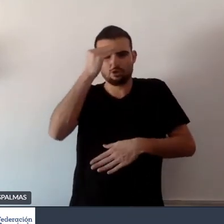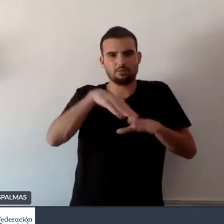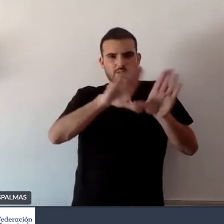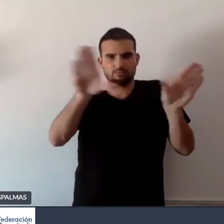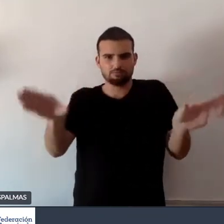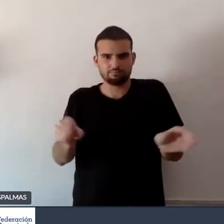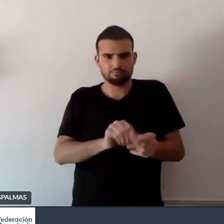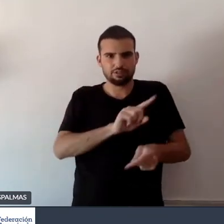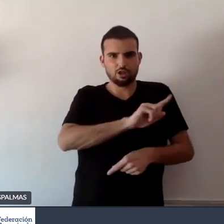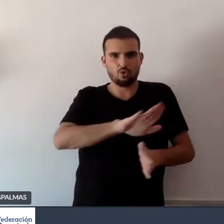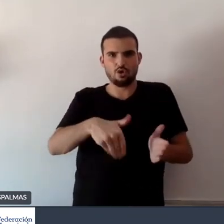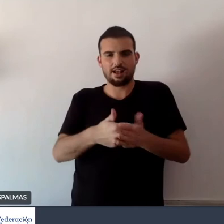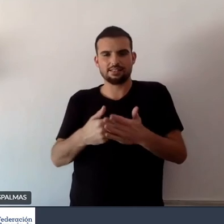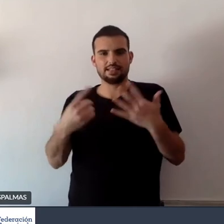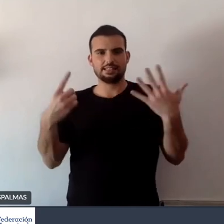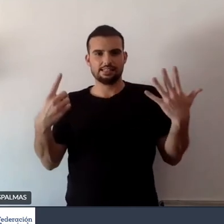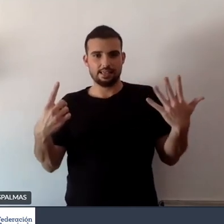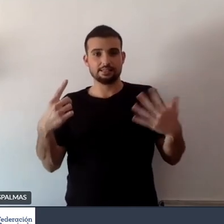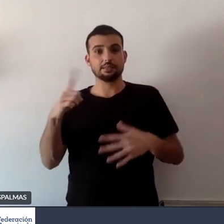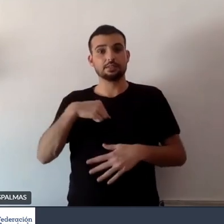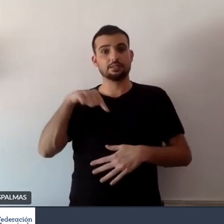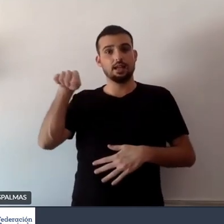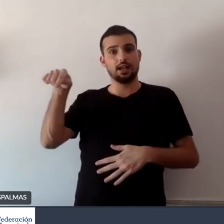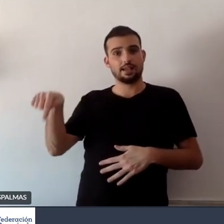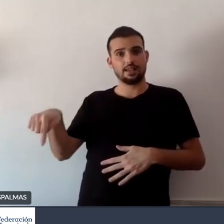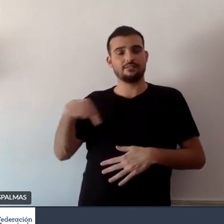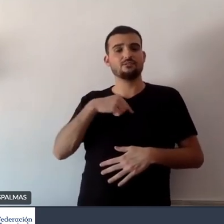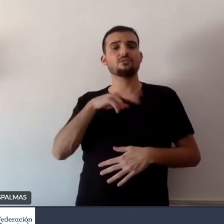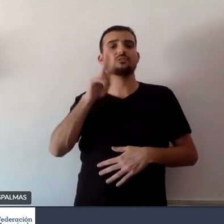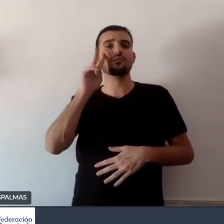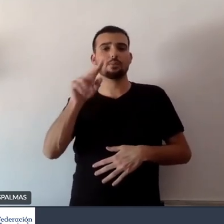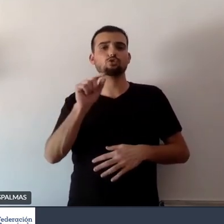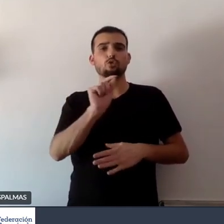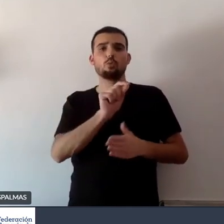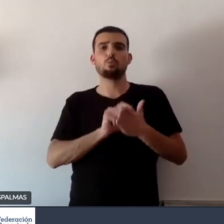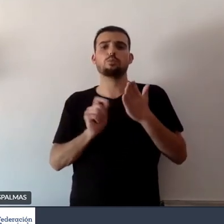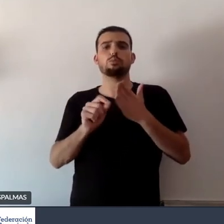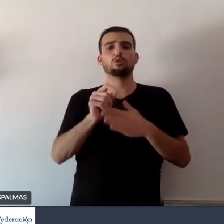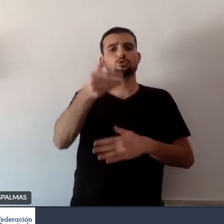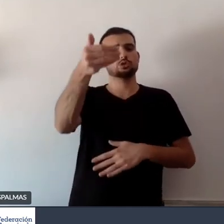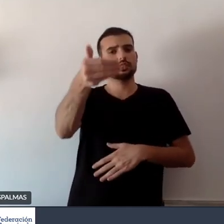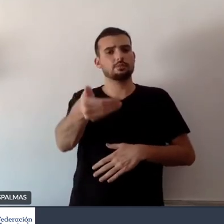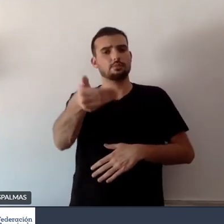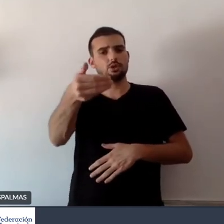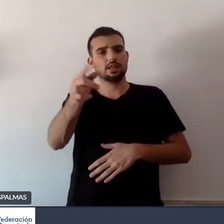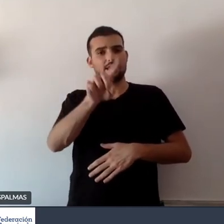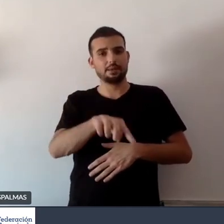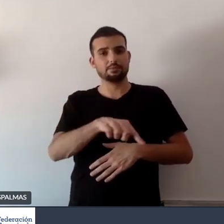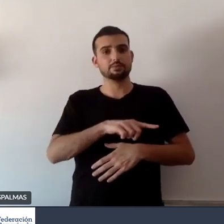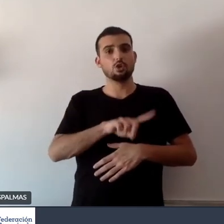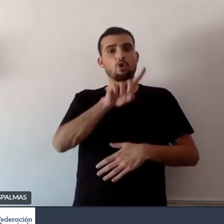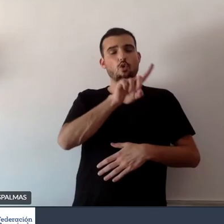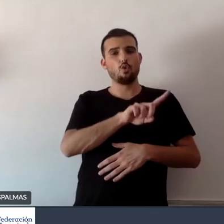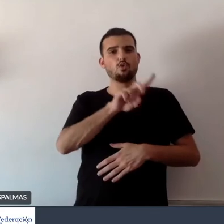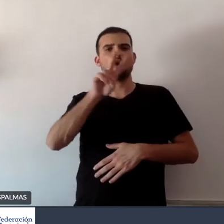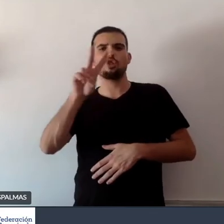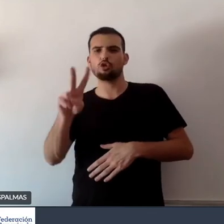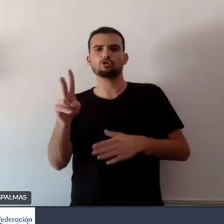derecha, como podemos observar, tenemos las zonas de dos puntos más importantes. 1 y 2 esquinas cortas o short